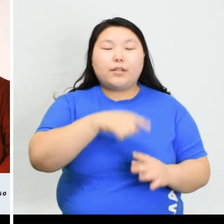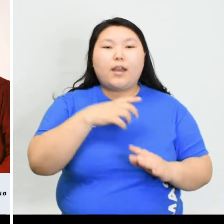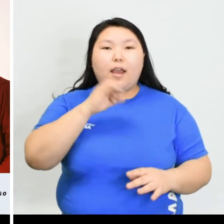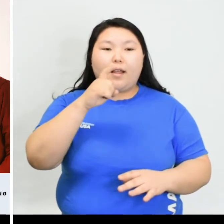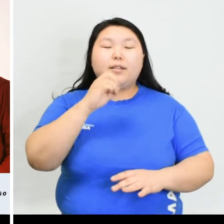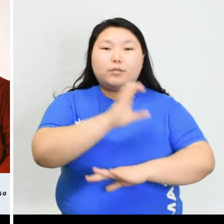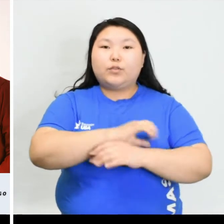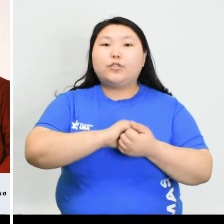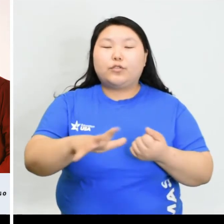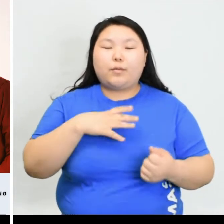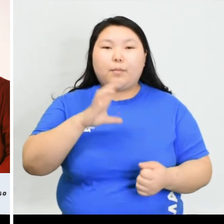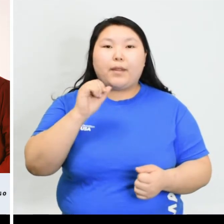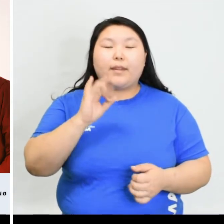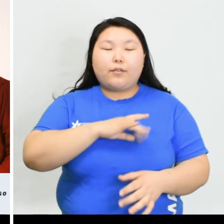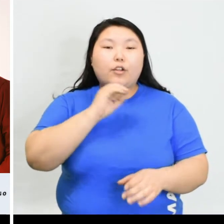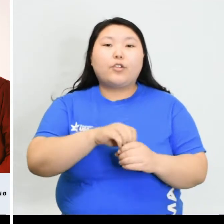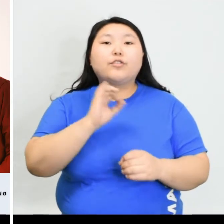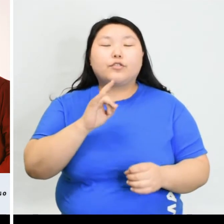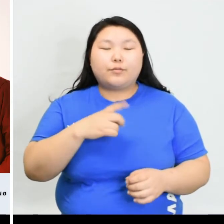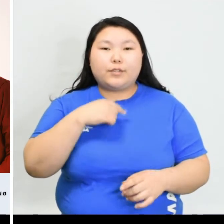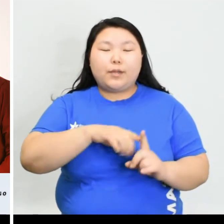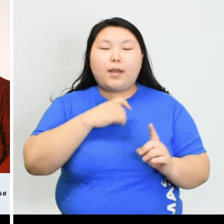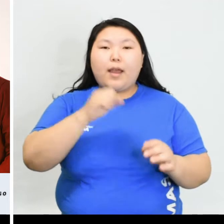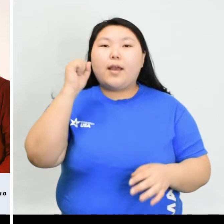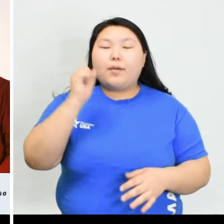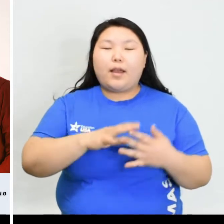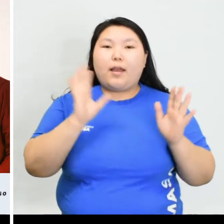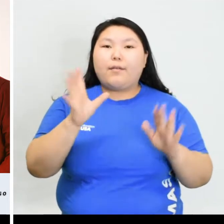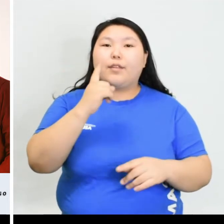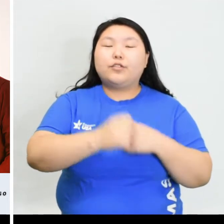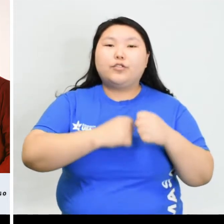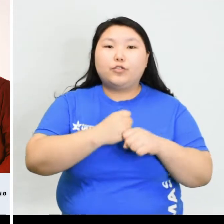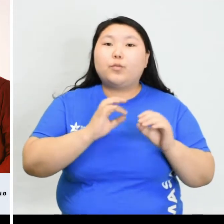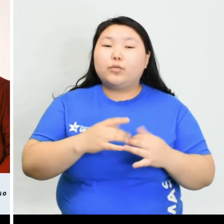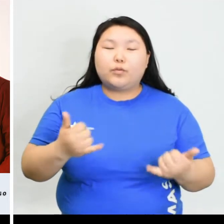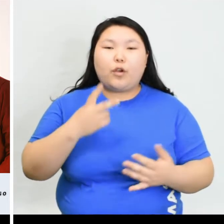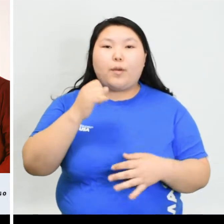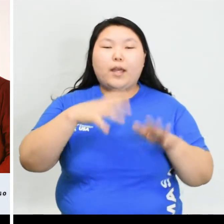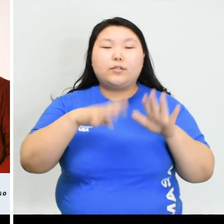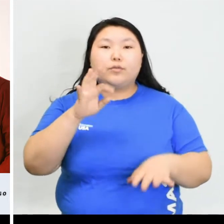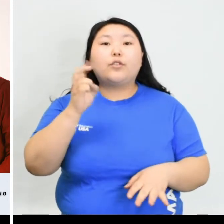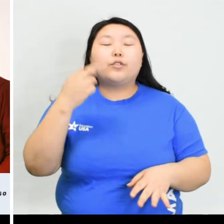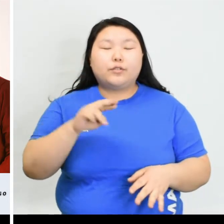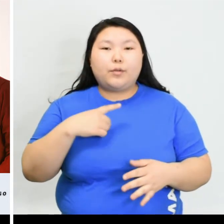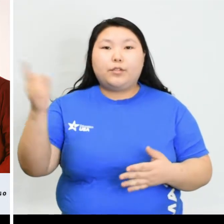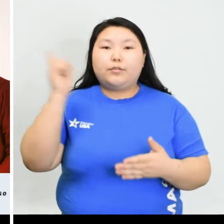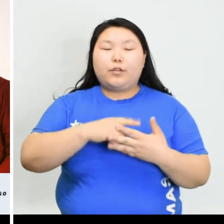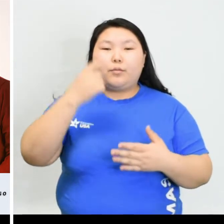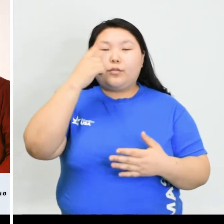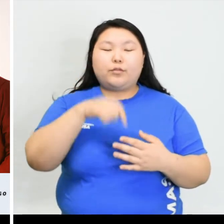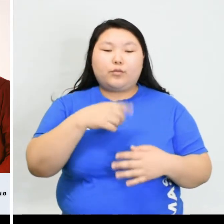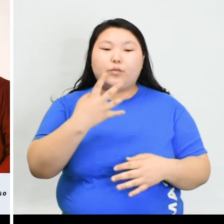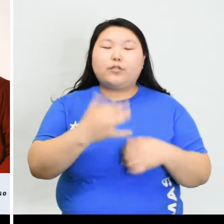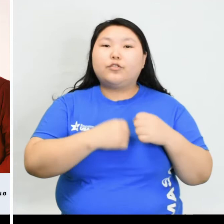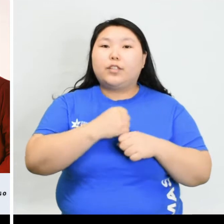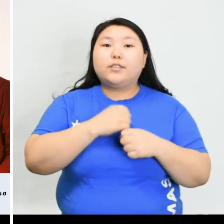яваад тэндээ хай скула төгсөөд тэгээ бакалаврт орсон доо. Тэнд ошо Америкт 11 жил болсноогүй. 2011 онд Торонто ирээд